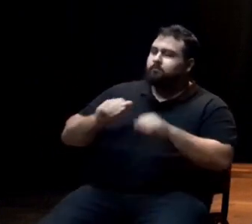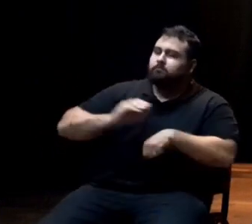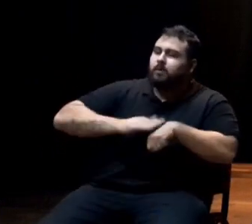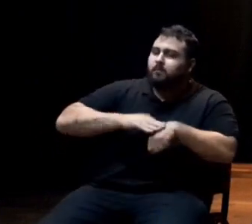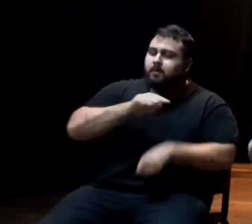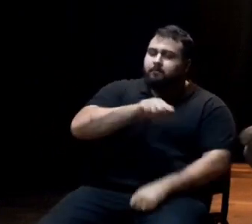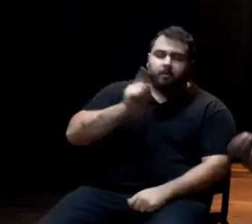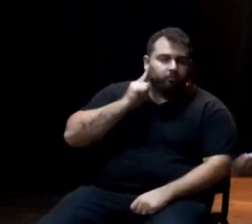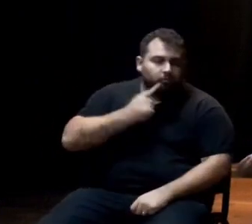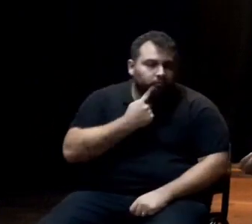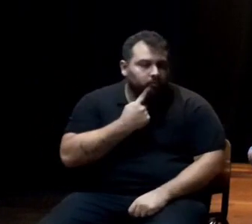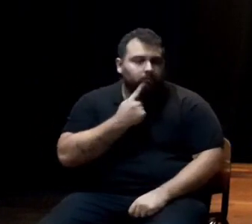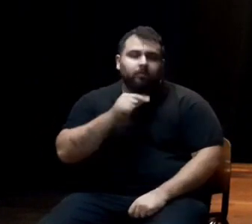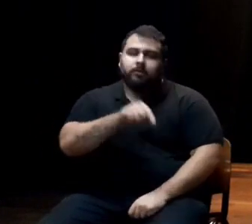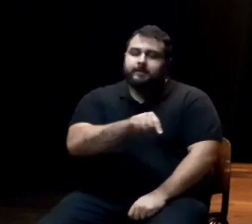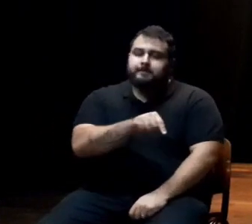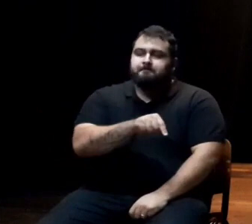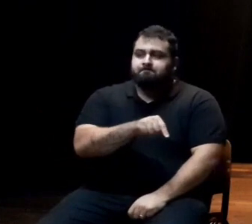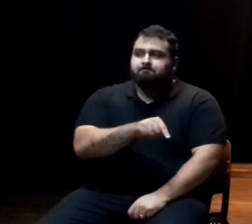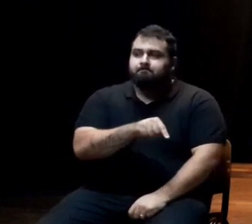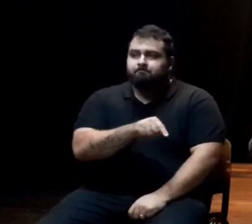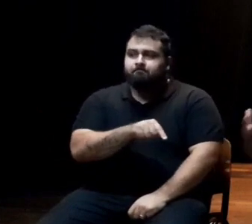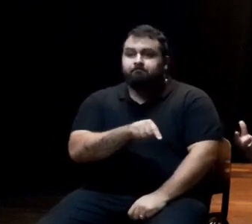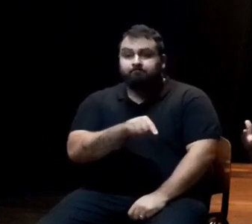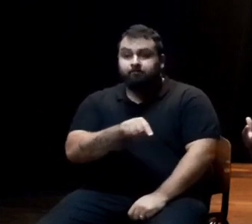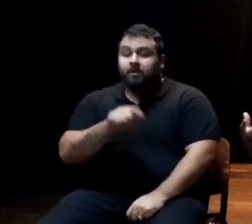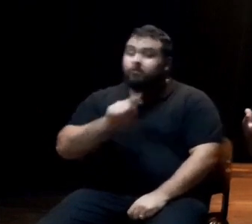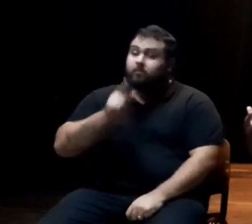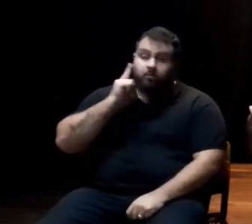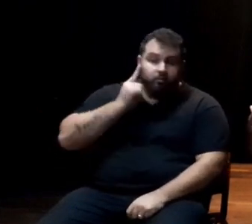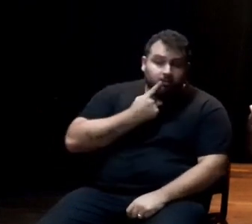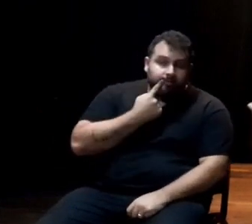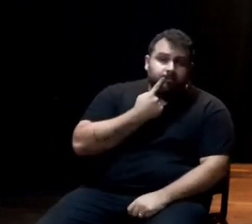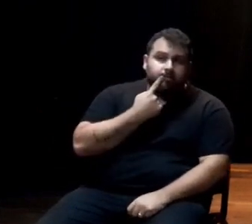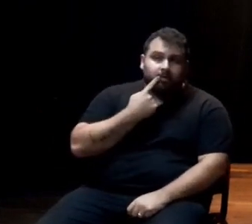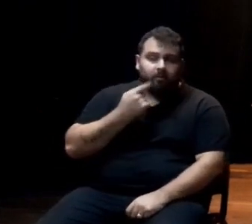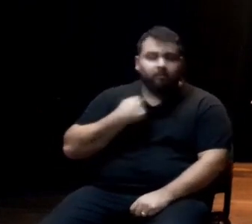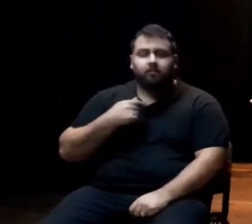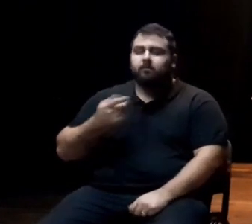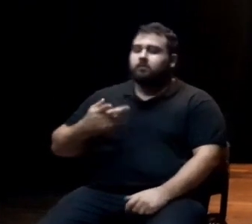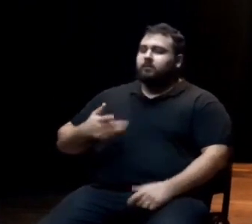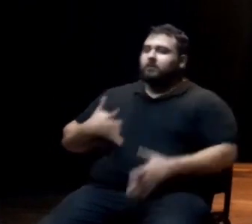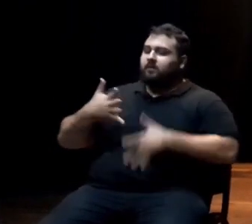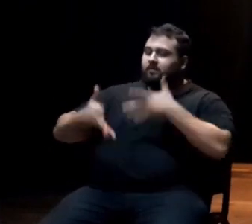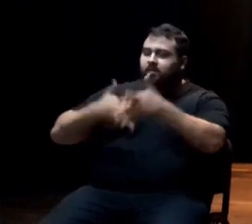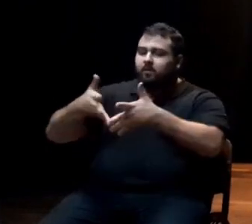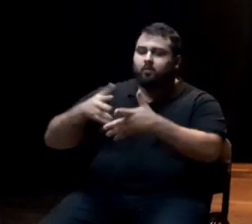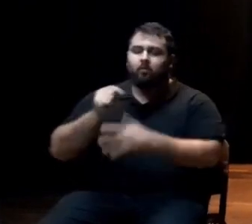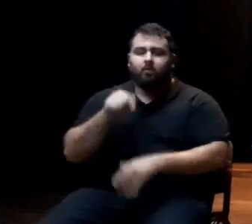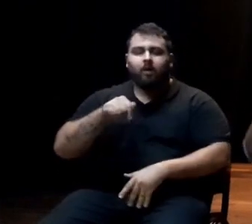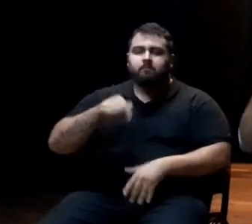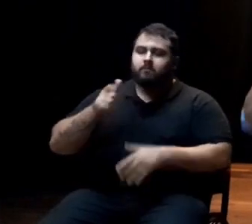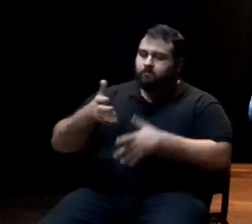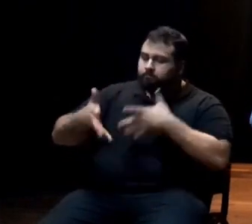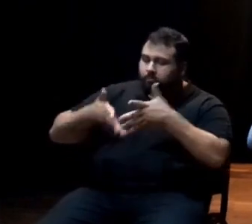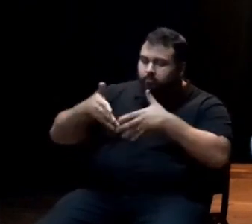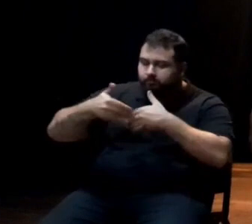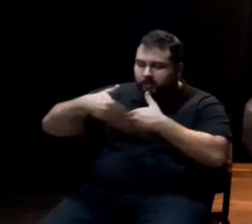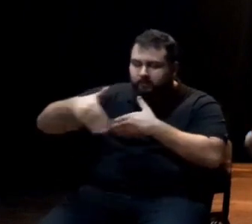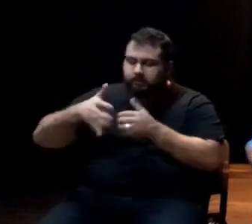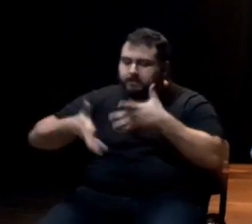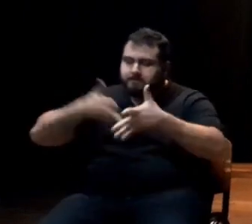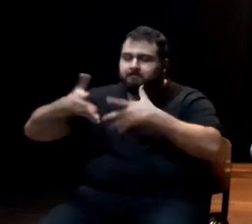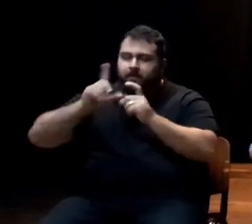adaptação que seja cultural. Por exemplo, para as pessoas surdas, a gente fala a partir das mãos, né? Das mãos, das